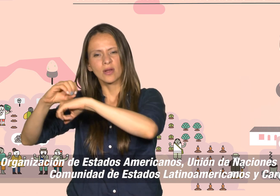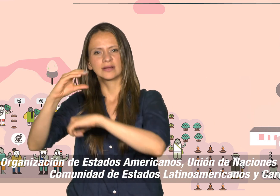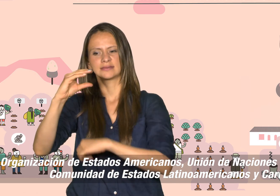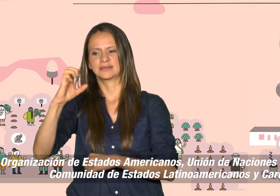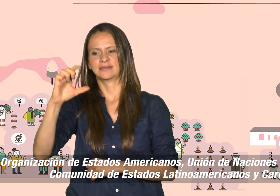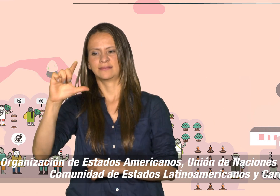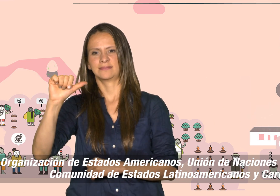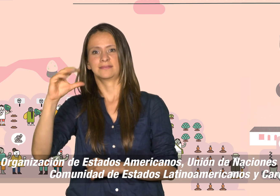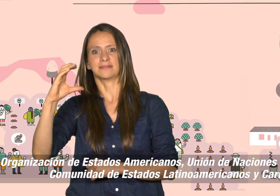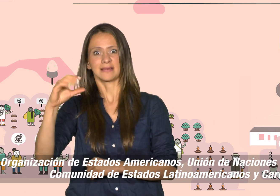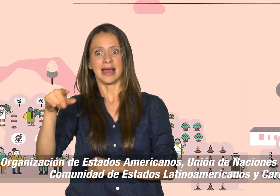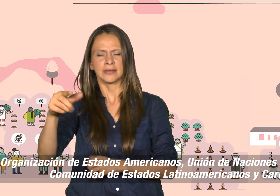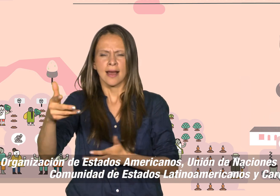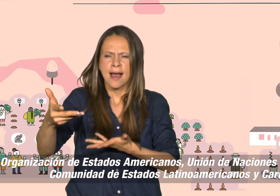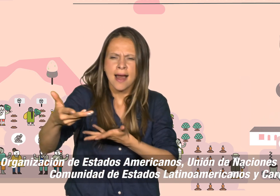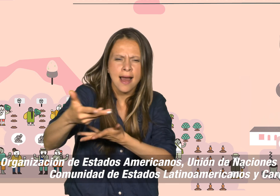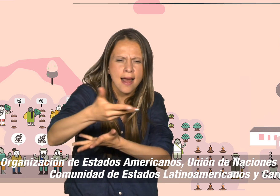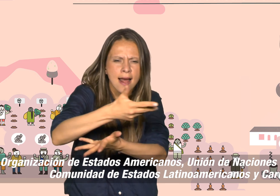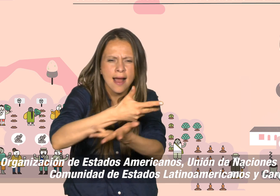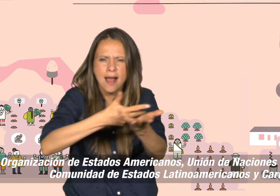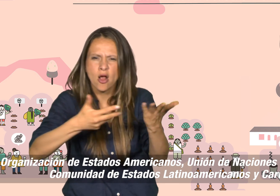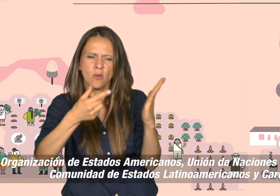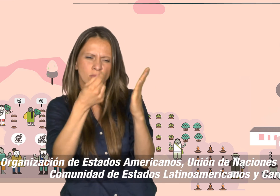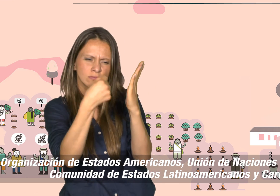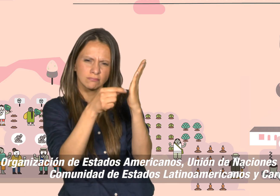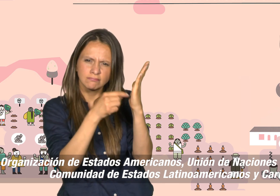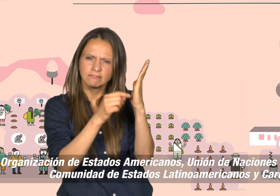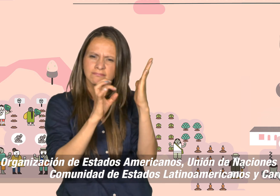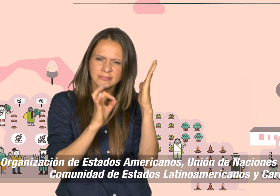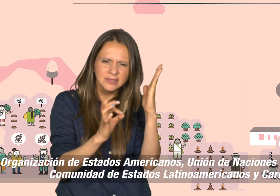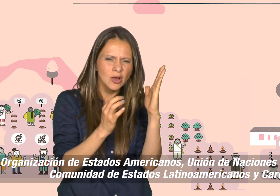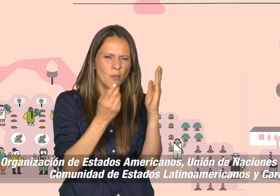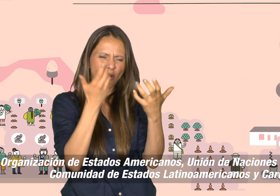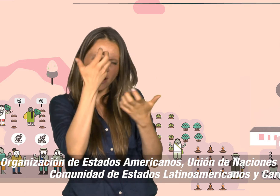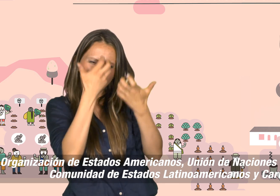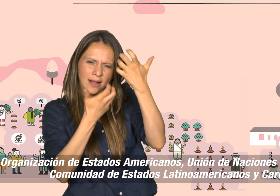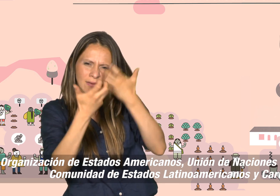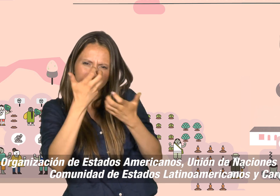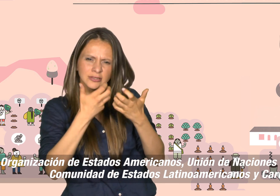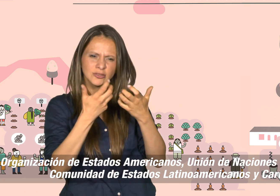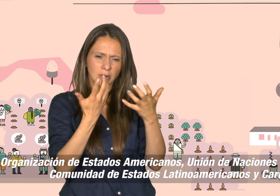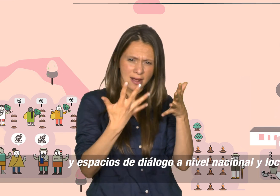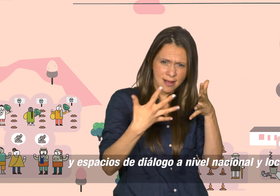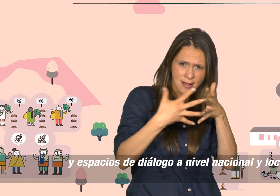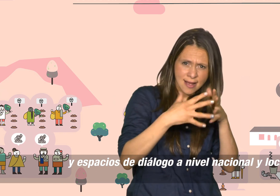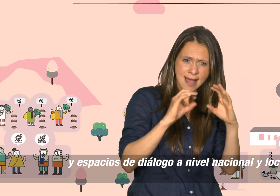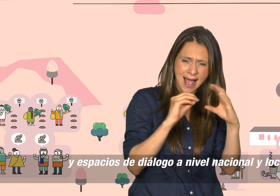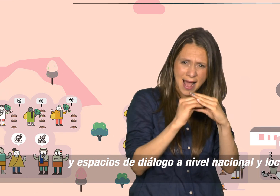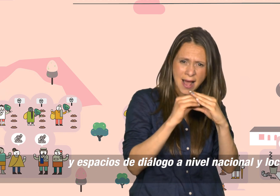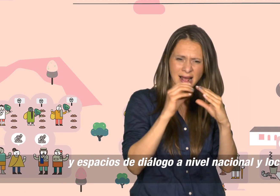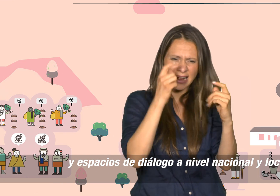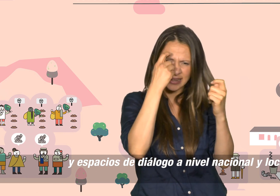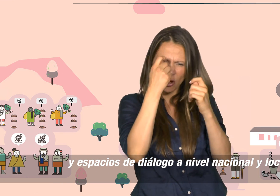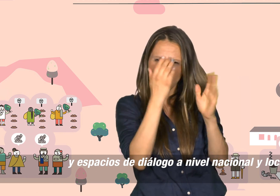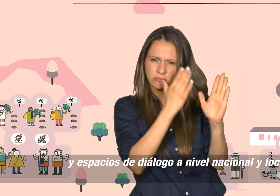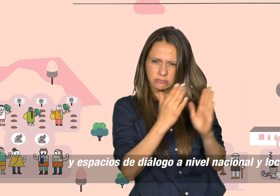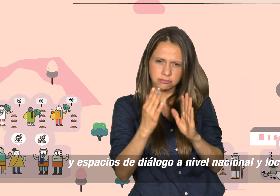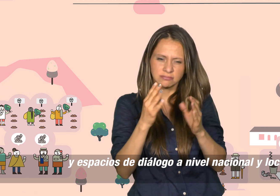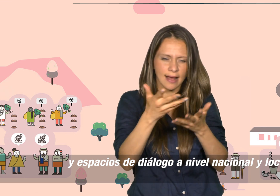Estados Americanos Uniones Naciones Suramericanas, Comunidad de Estados Latinoamericanos y Caribeños y espacios de diálogo a nivel nacional